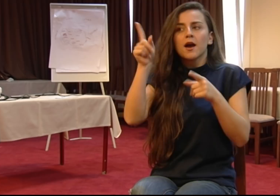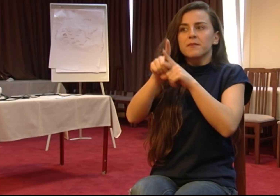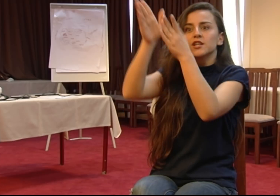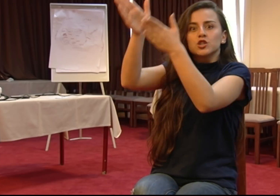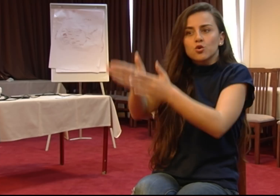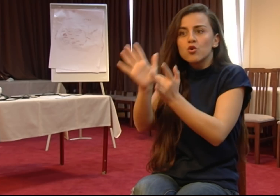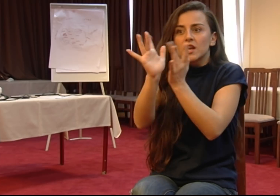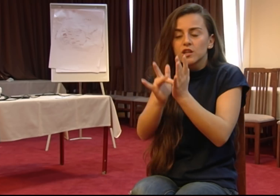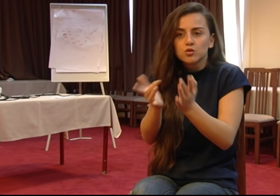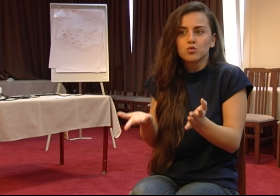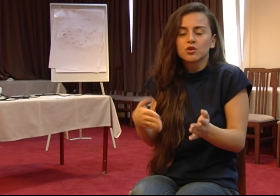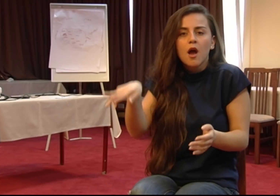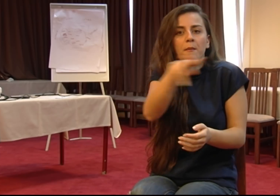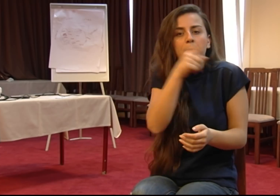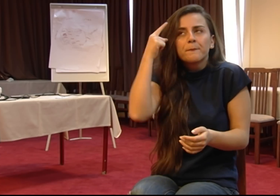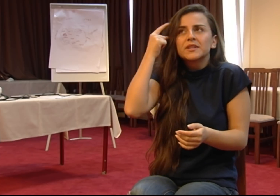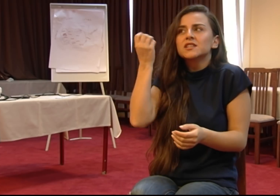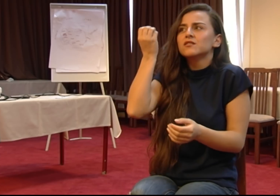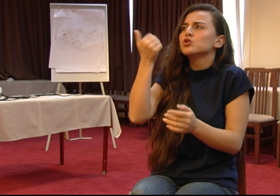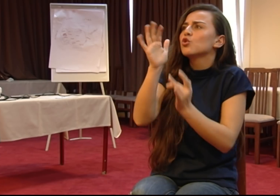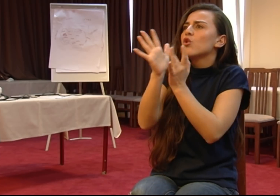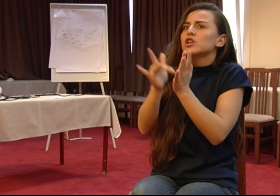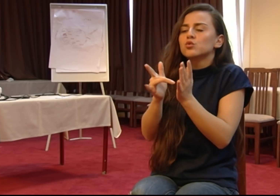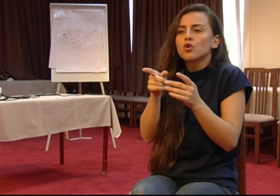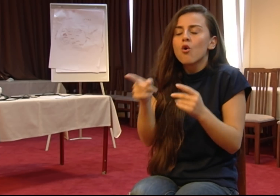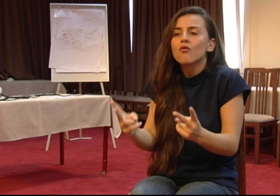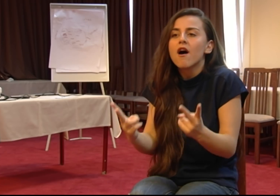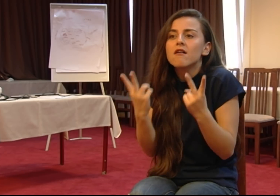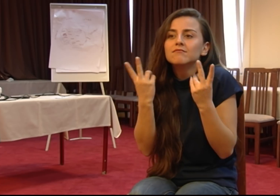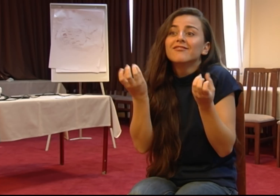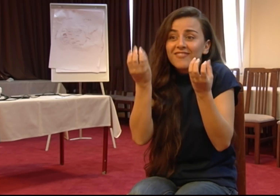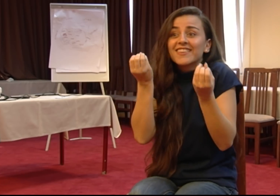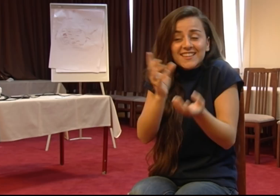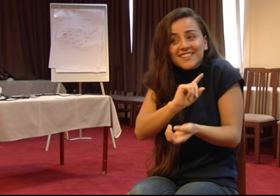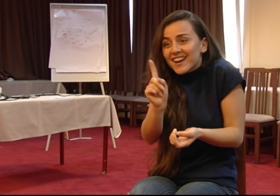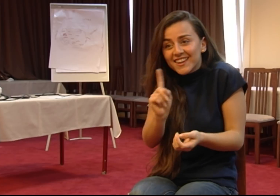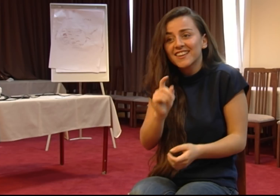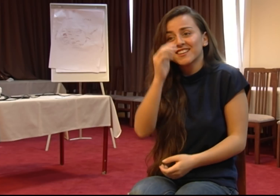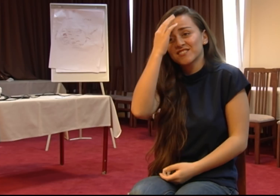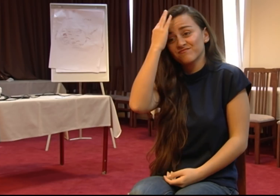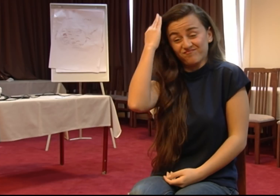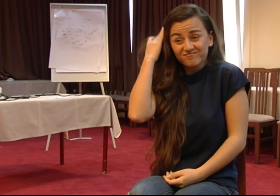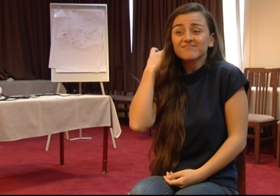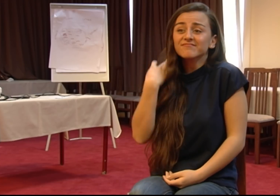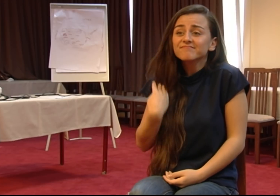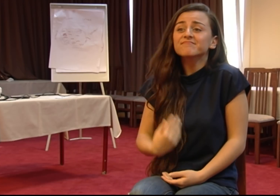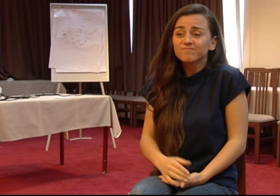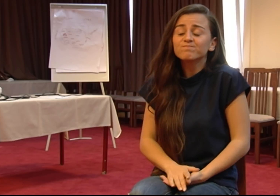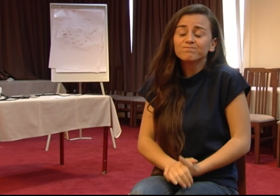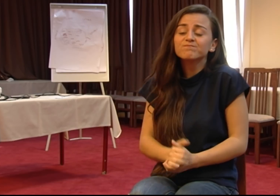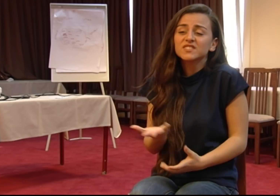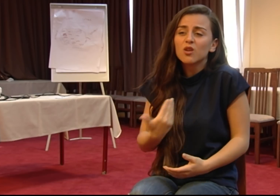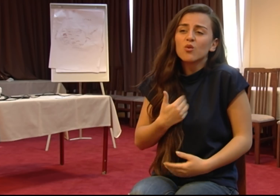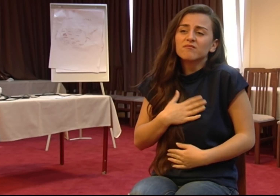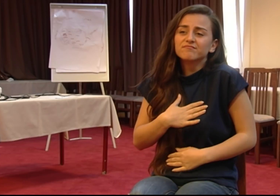кажува? Никој не ќе знае ништо. А тоа е најважно за секој од нас. Ова го велам со жал. Кога